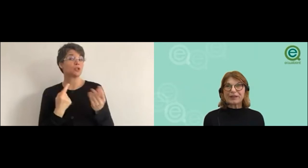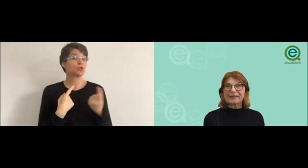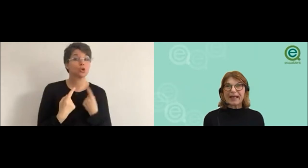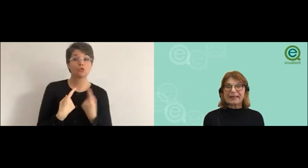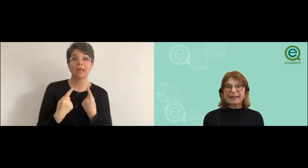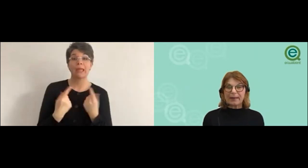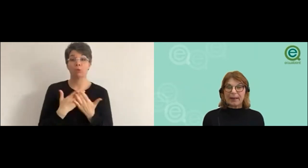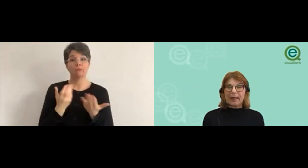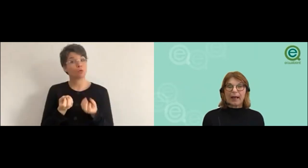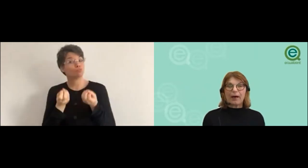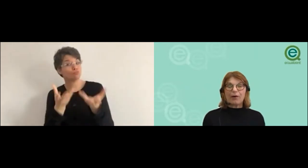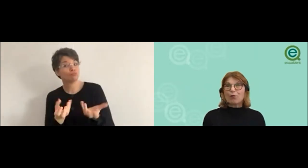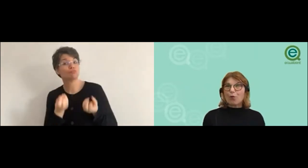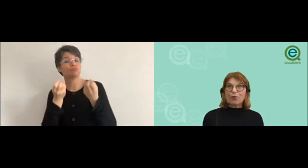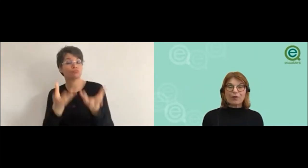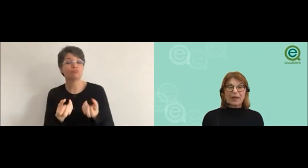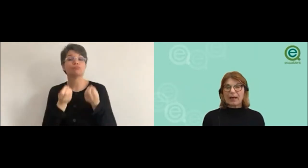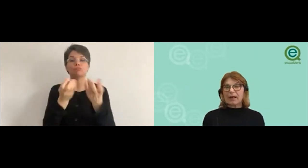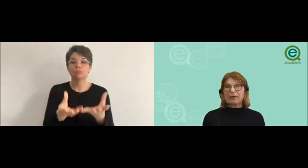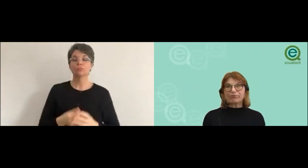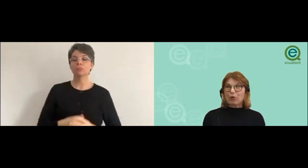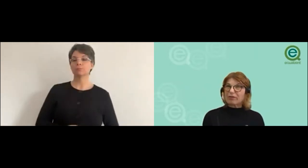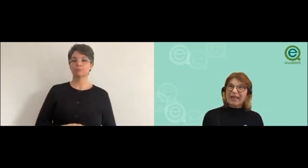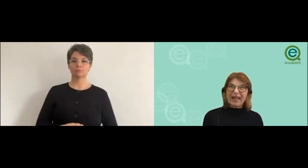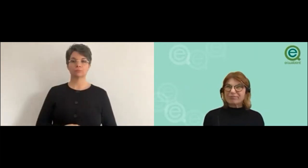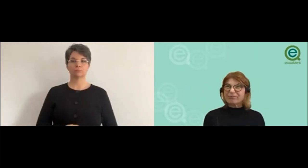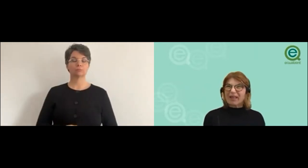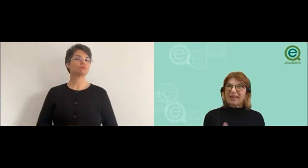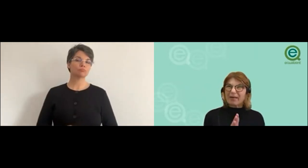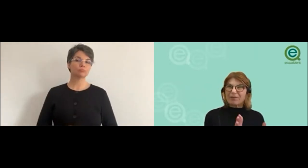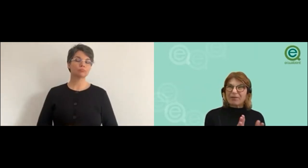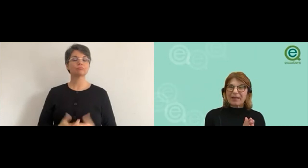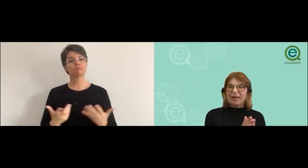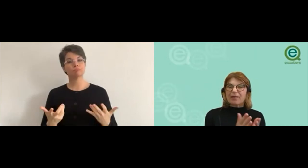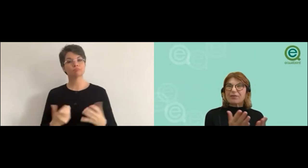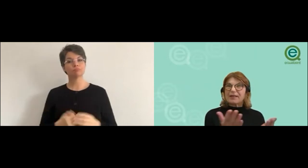von unserer Seite, wo wir klären,